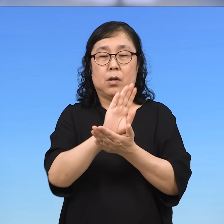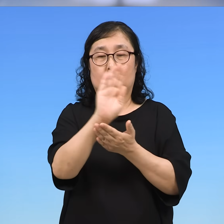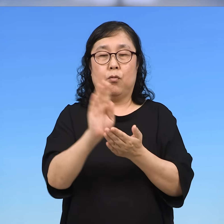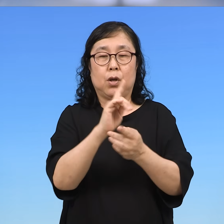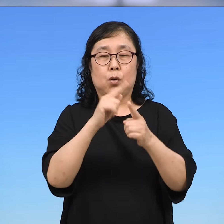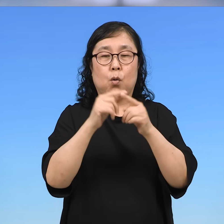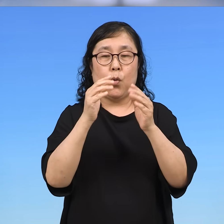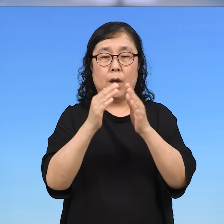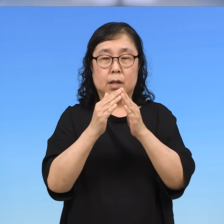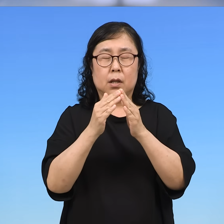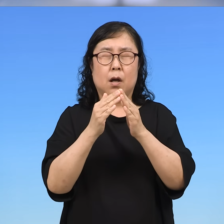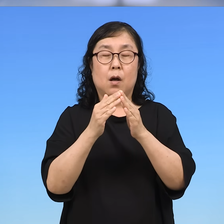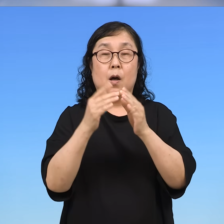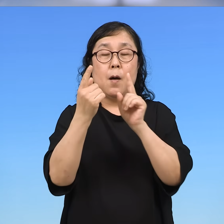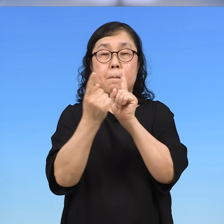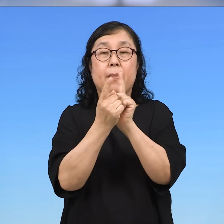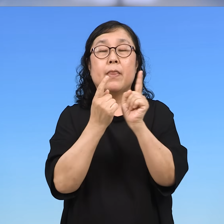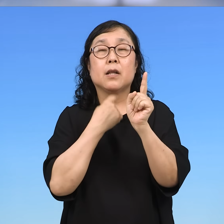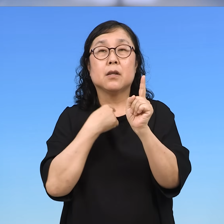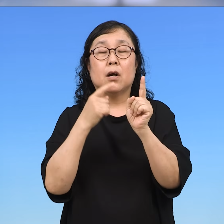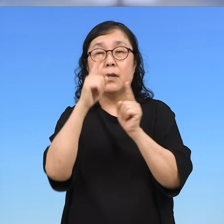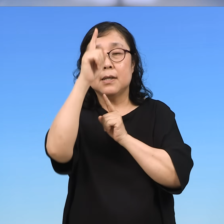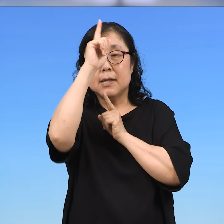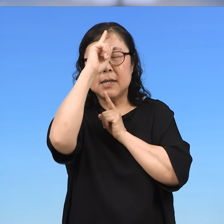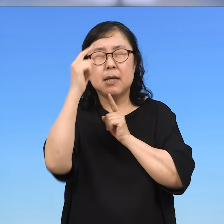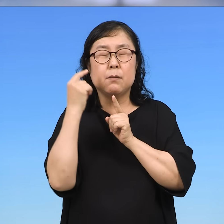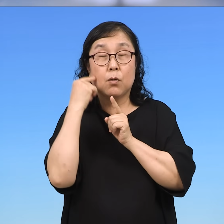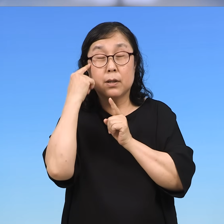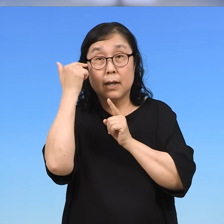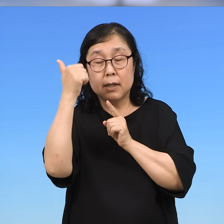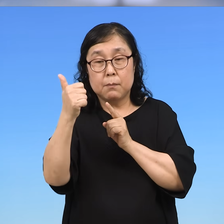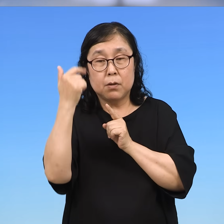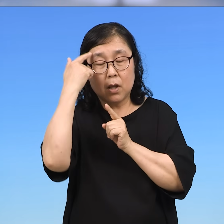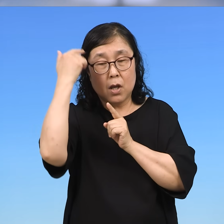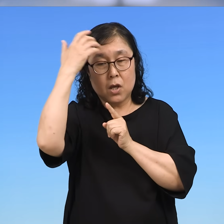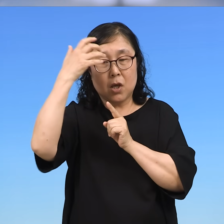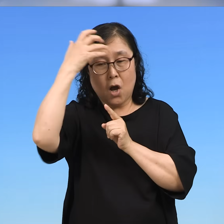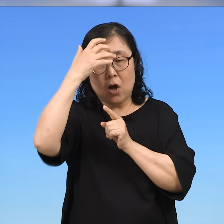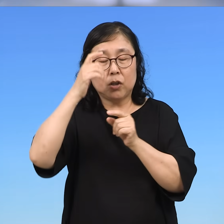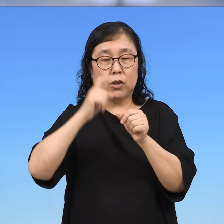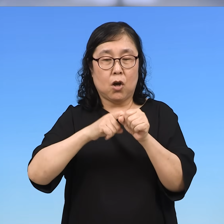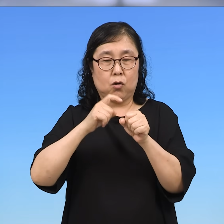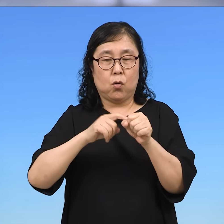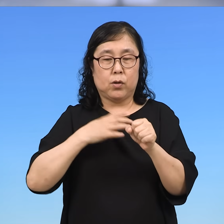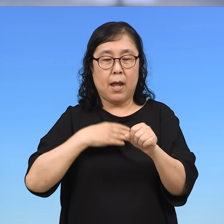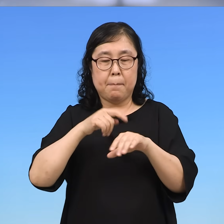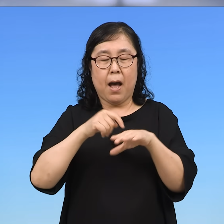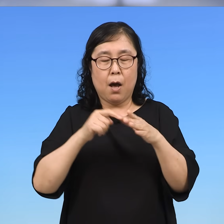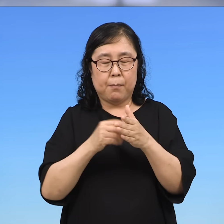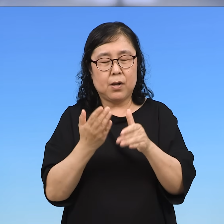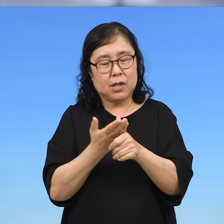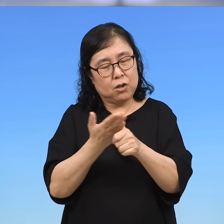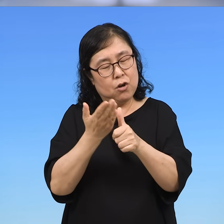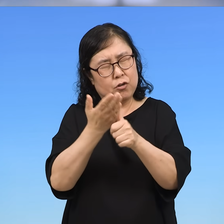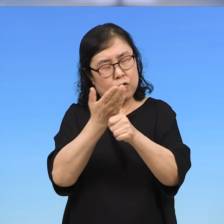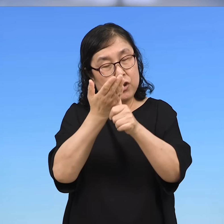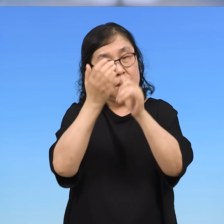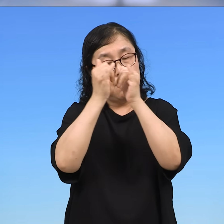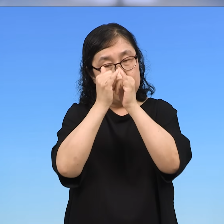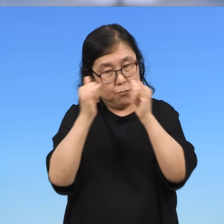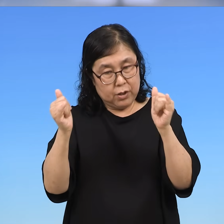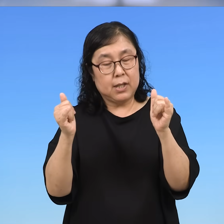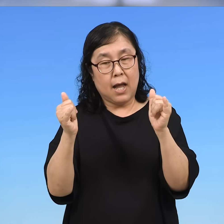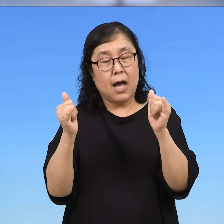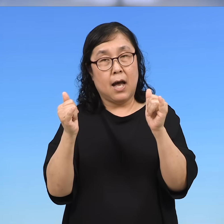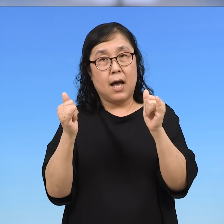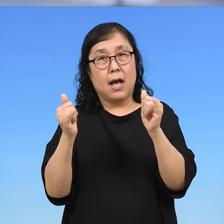분당 우리 교회에서 만났던 이찬수 목사님은 영적으로 내 마음을 키워주신 분이라고.